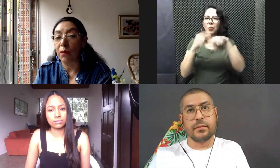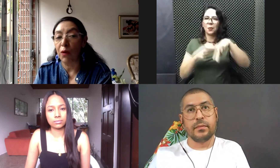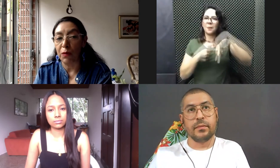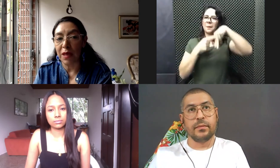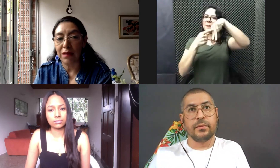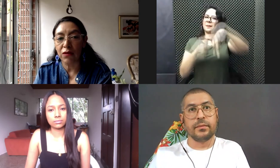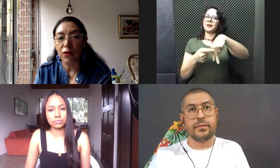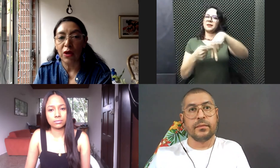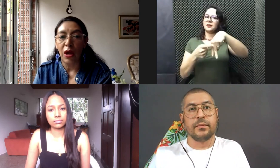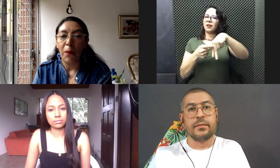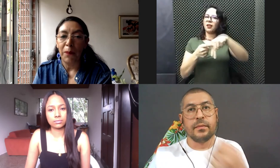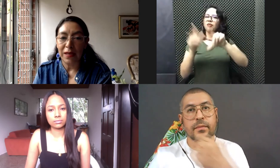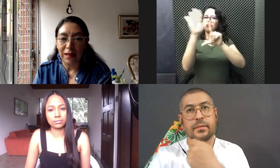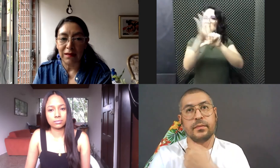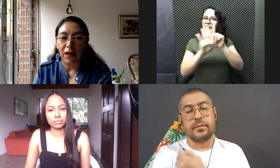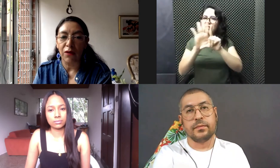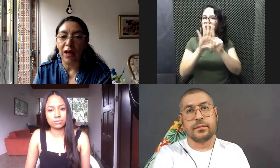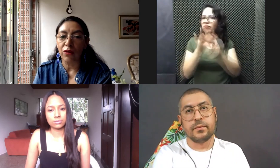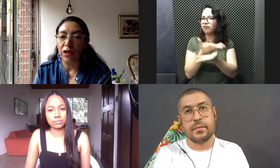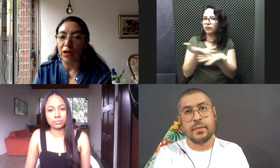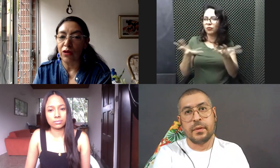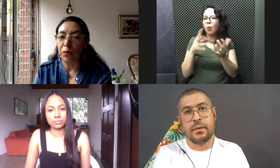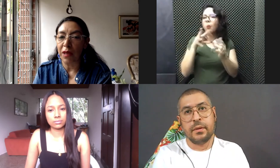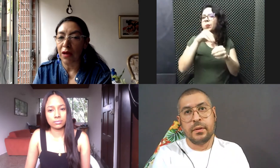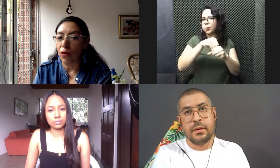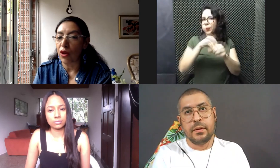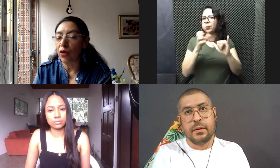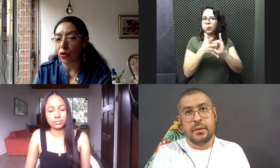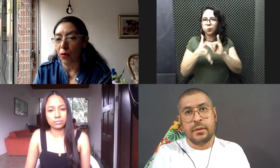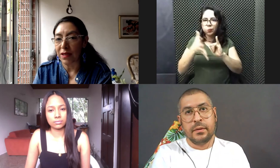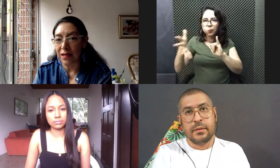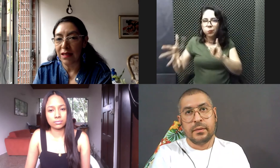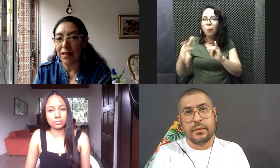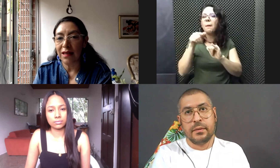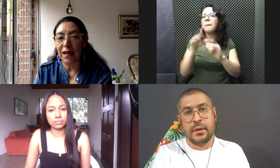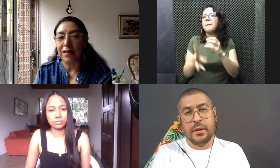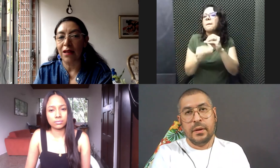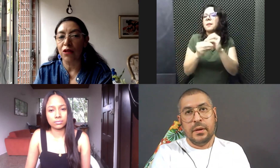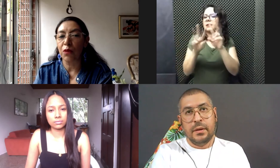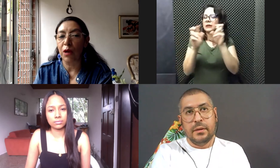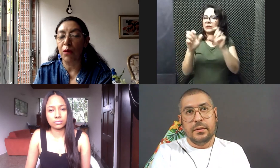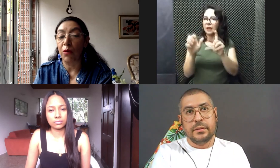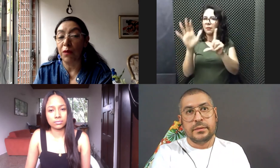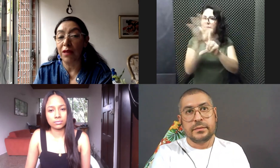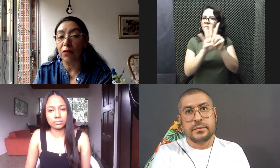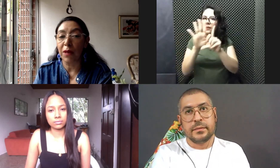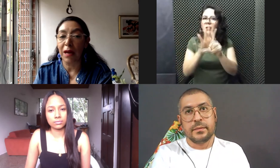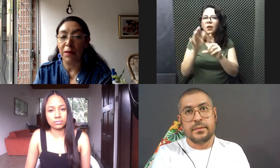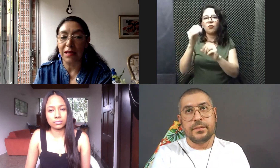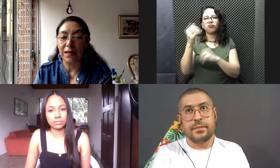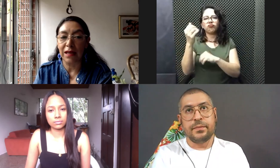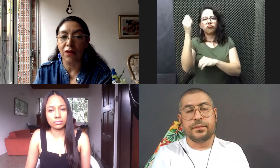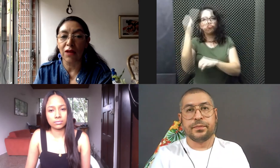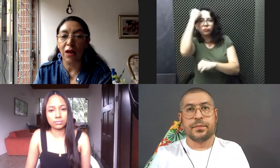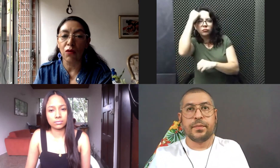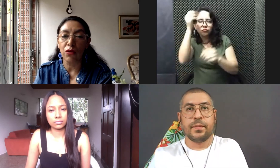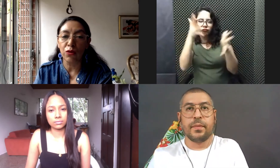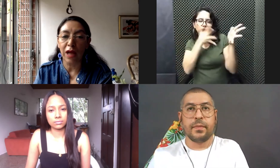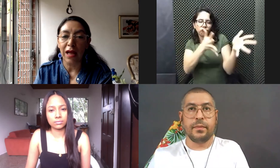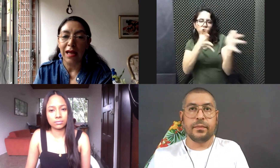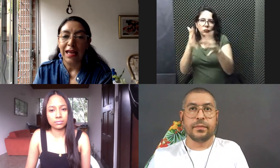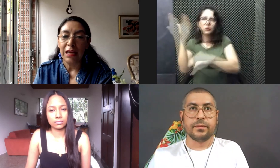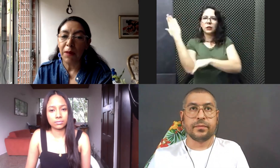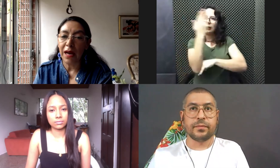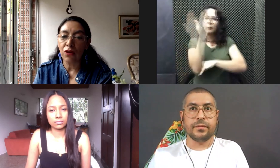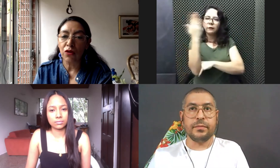Corporación El Movimiento, presentadora de contenidos pedagógicos sobre cine realizados por el Movimiento para el Ministerio de la